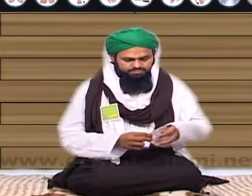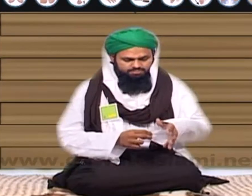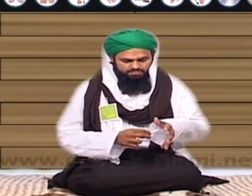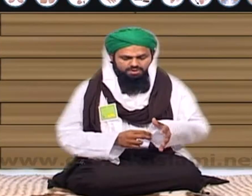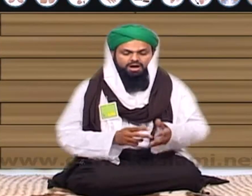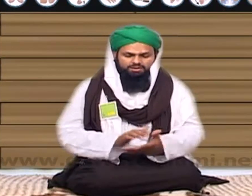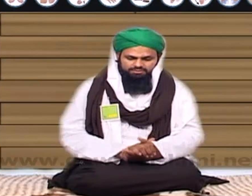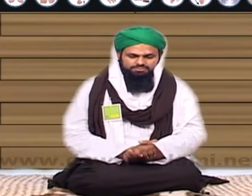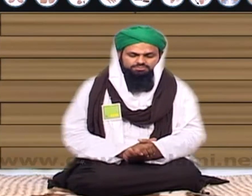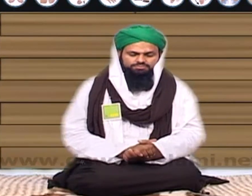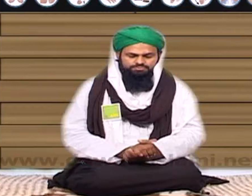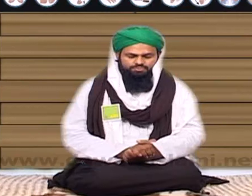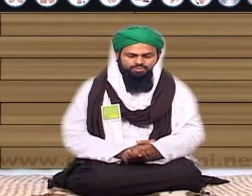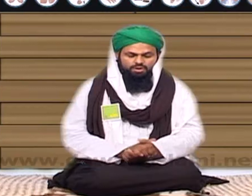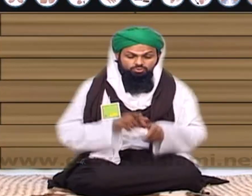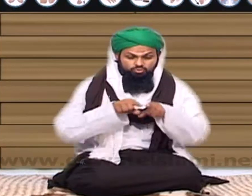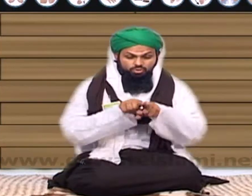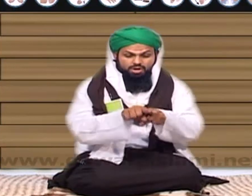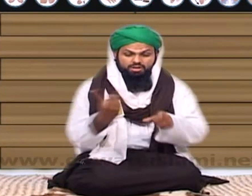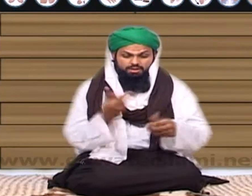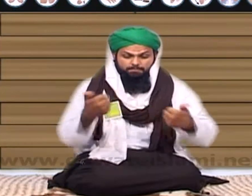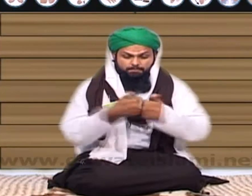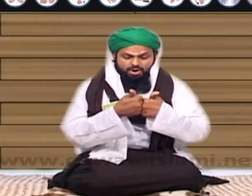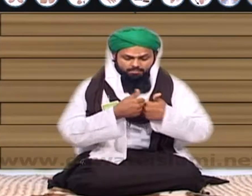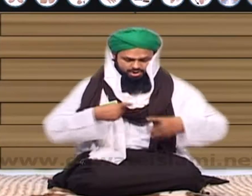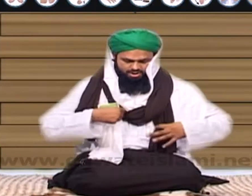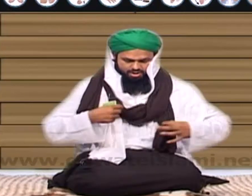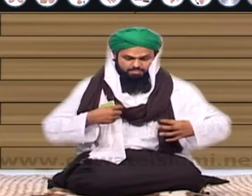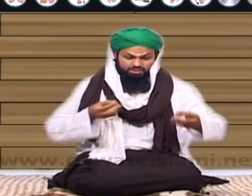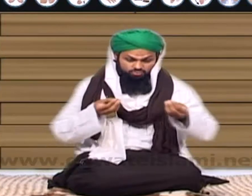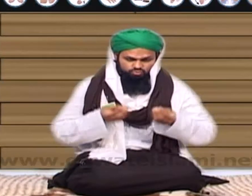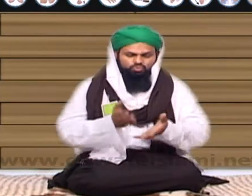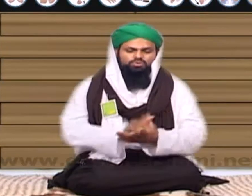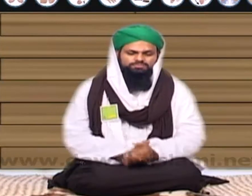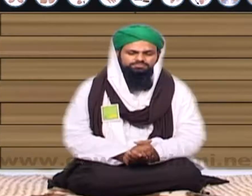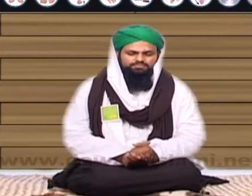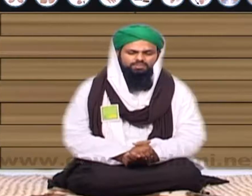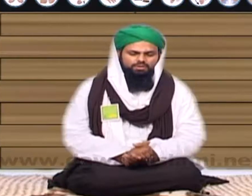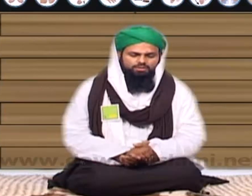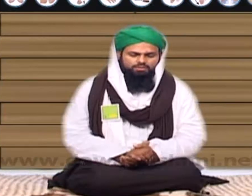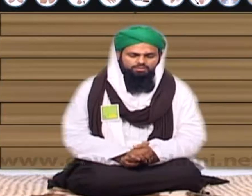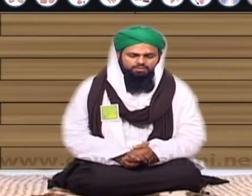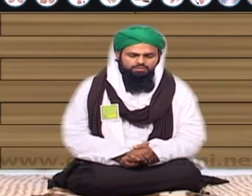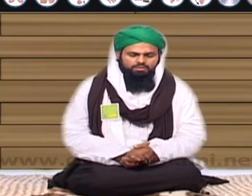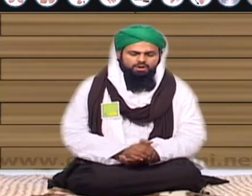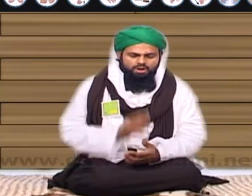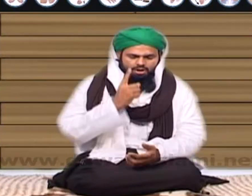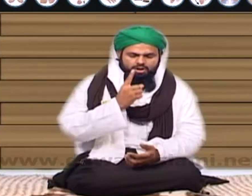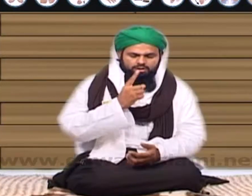بالش آستین، ایسا سنت کے مطابق ہم لباس کیوں نہ پہنیں جو اللہ کے غضب میں، کہ